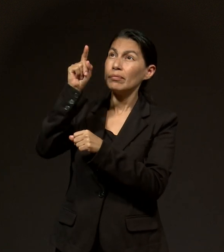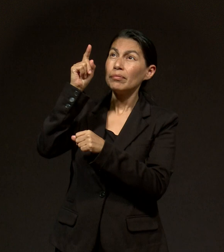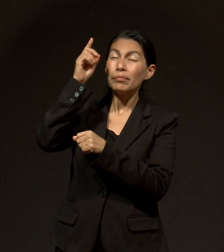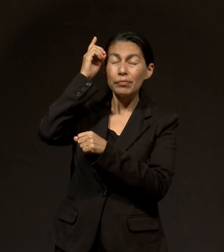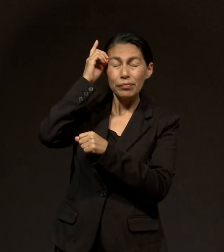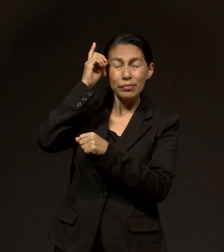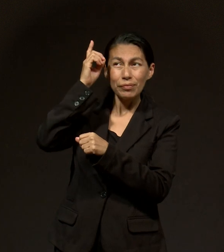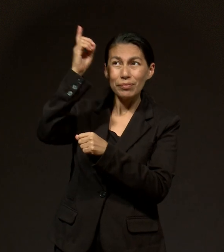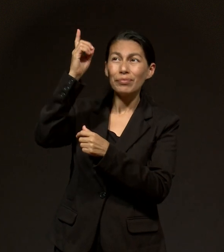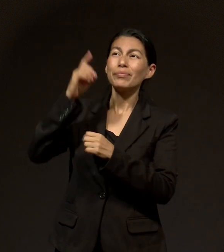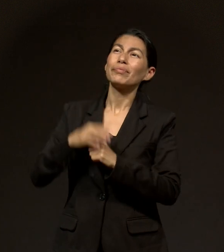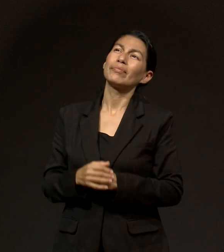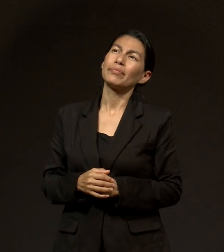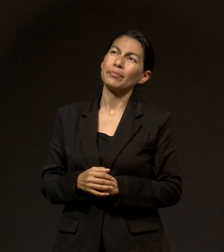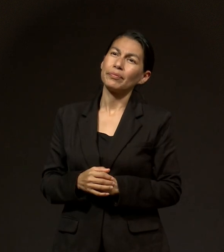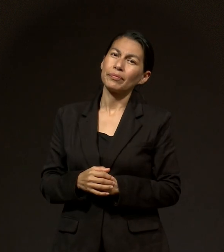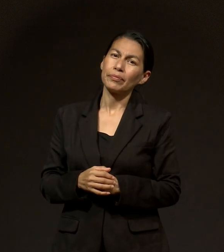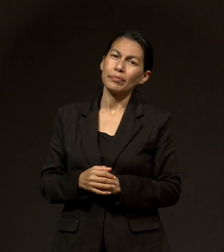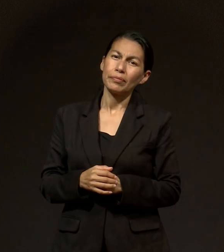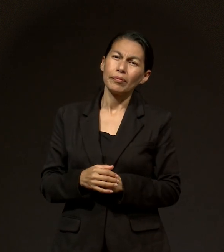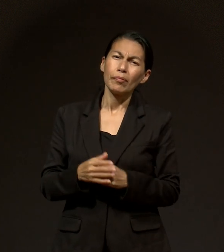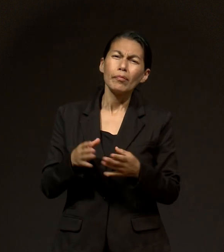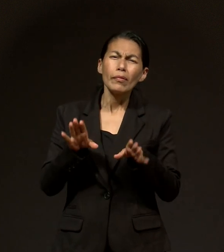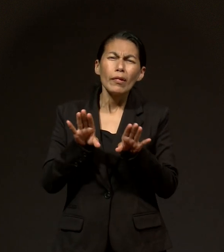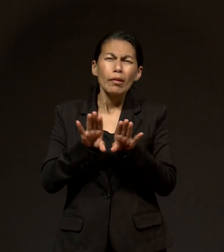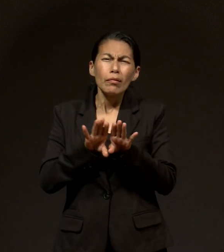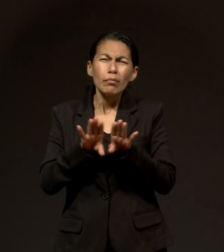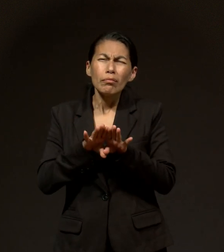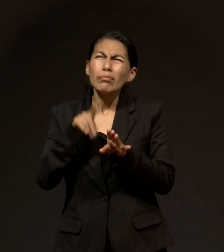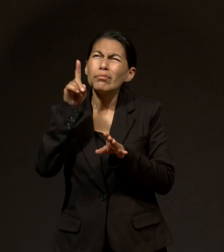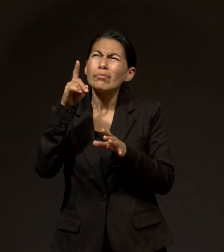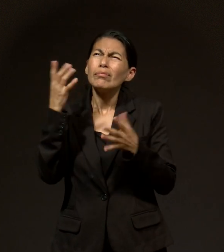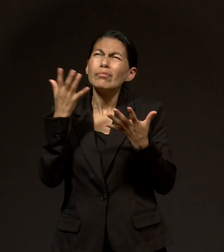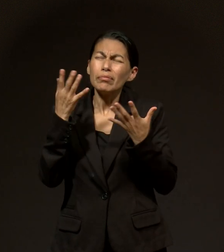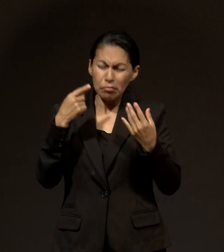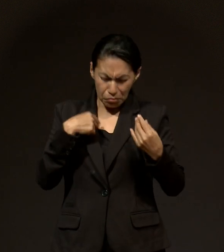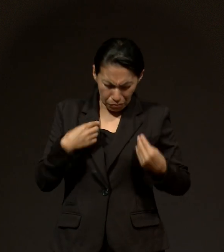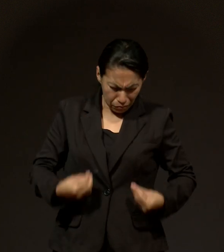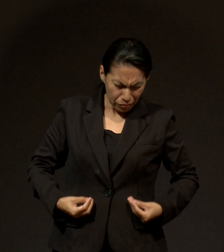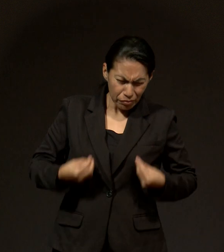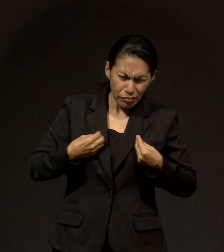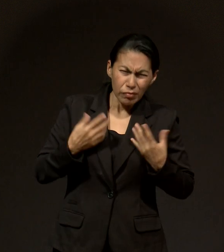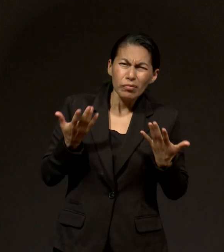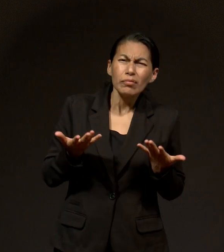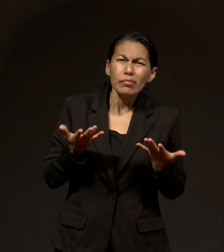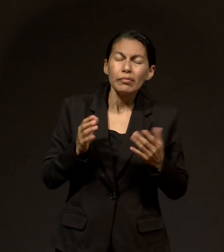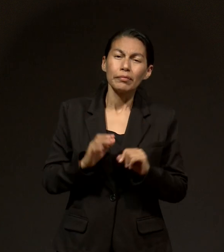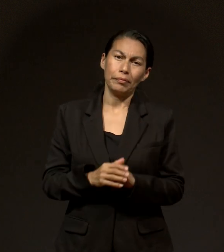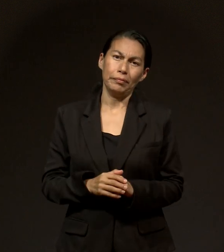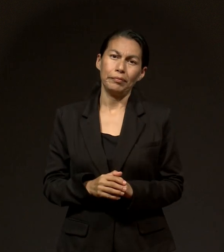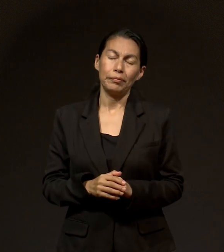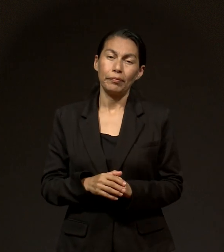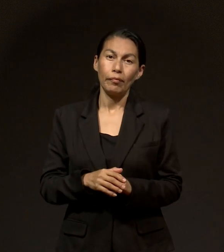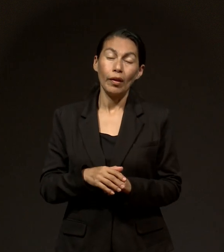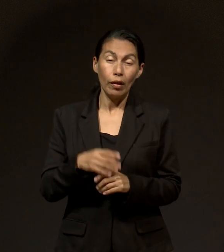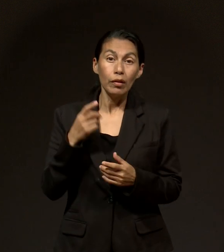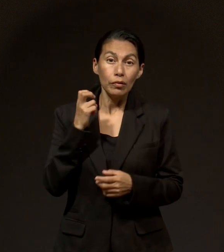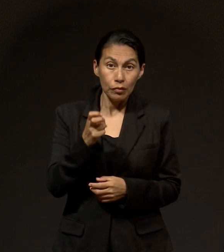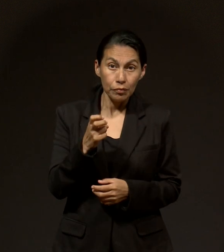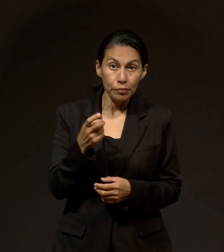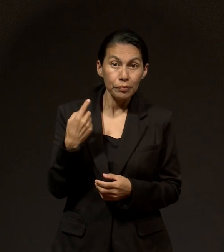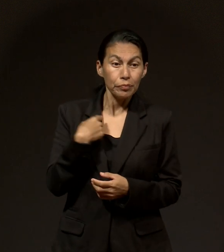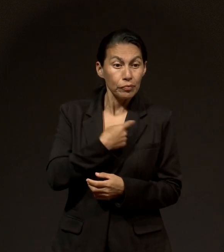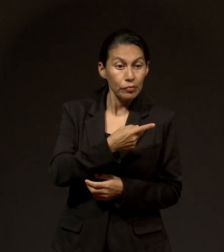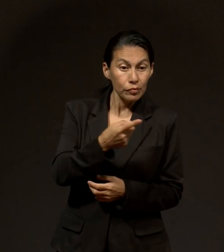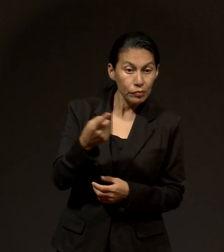es Dios y qué se propone hacer en nuestras vidas. Estando así, tenemos